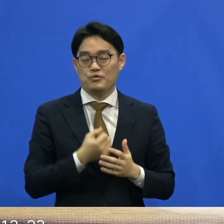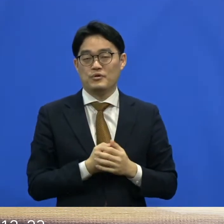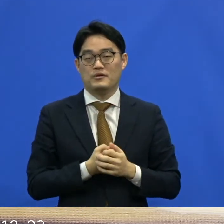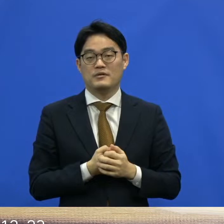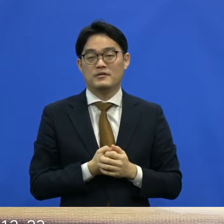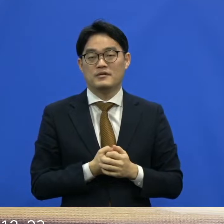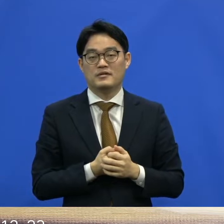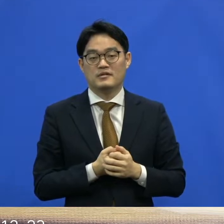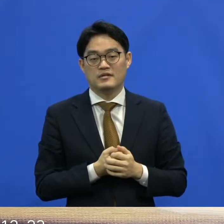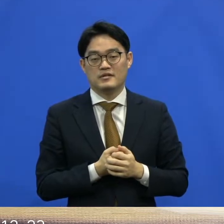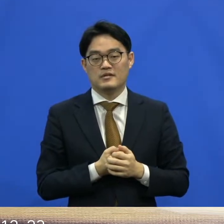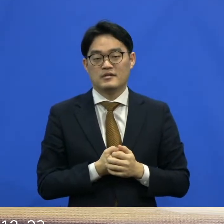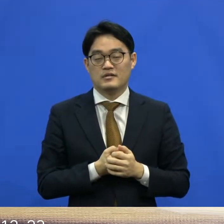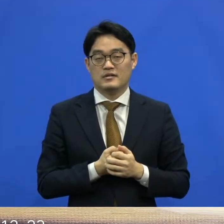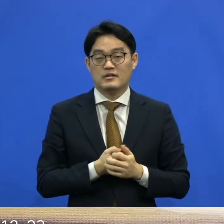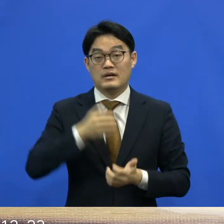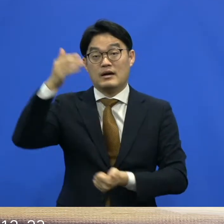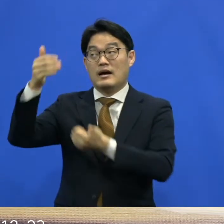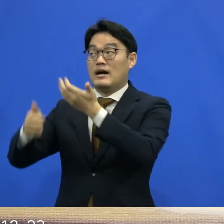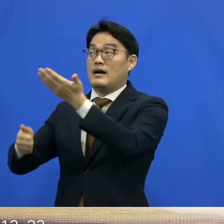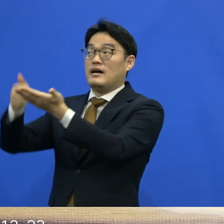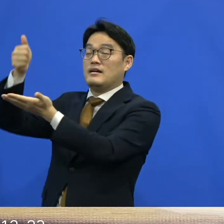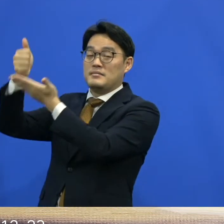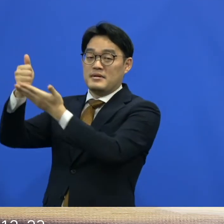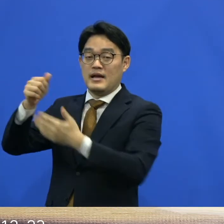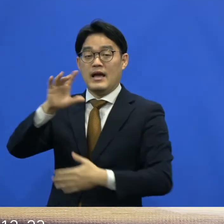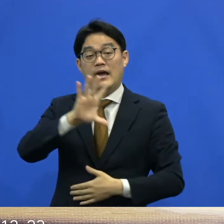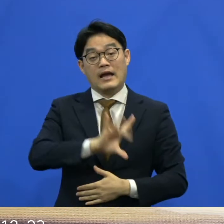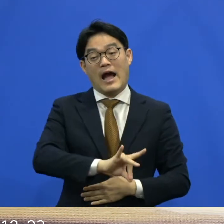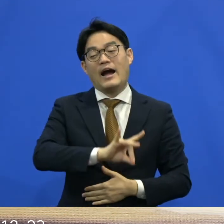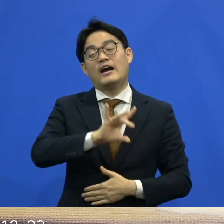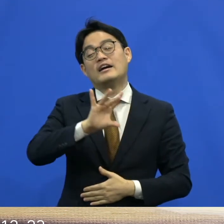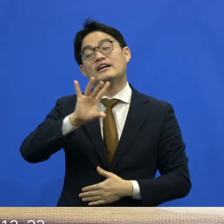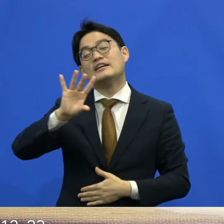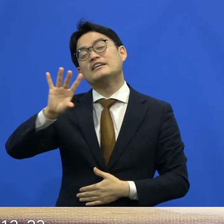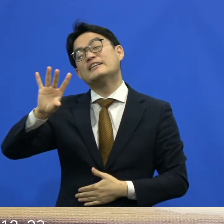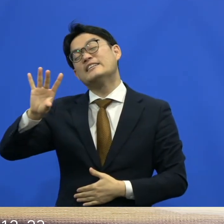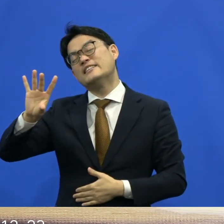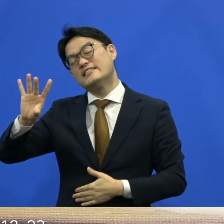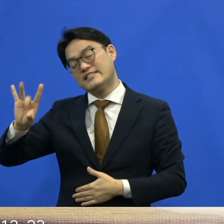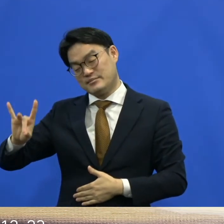하나님은 가끔 실수하시는 분이 아닙니다.